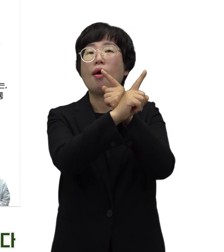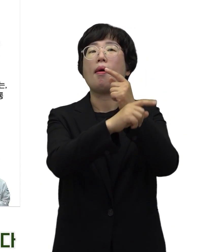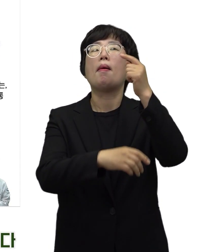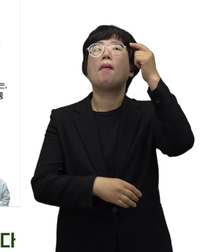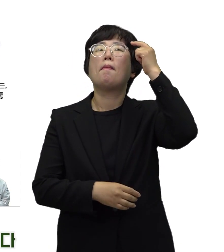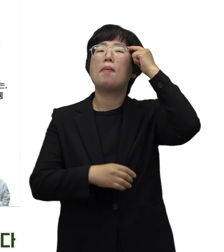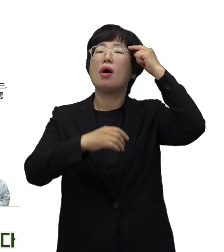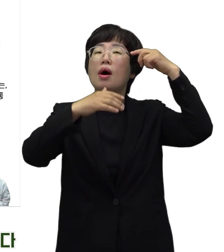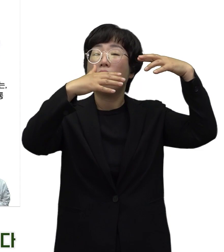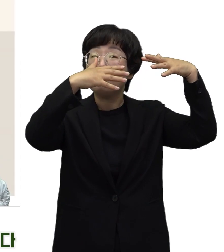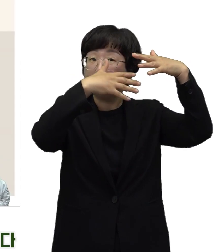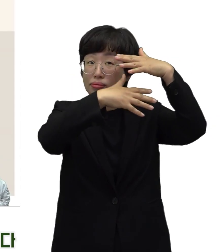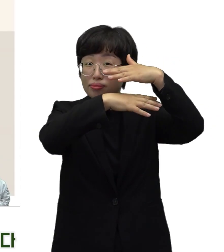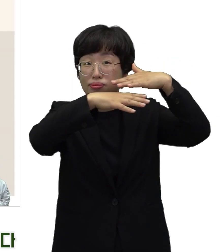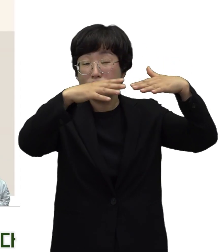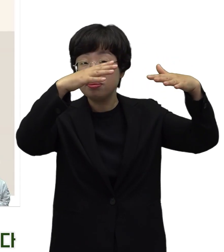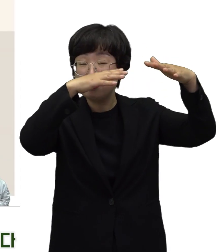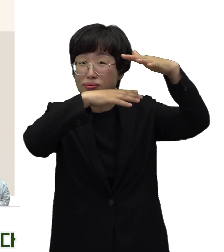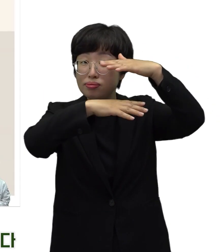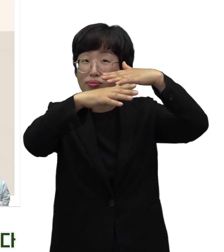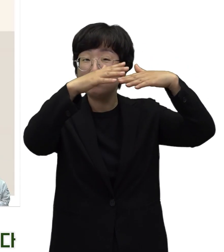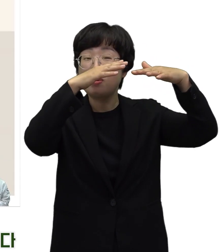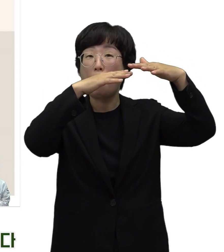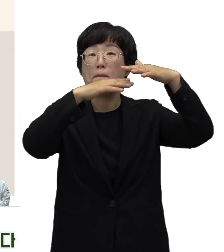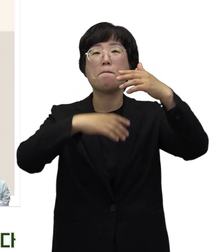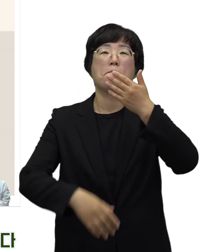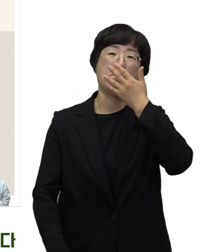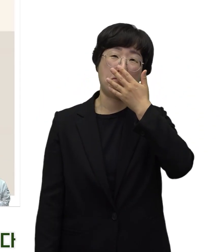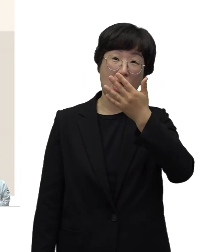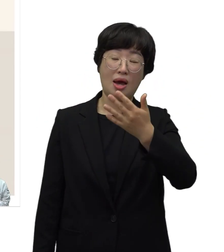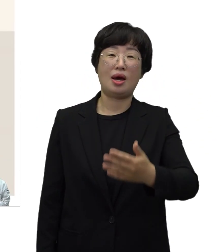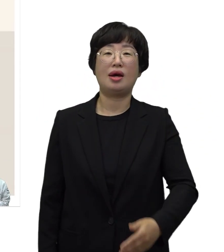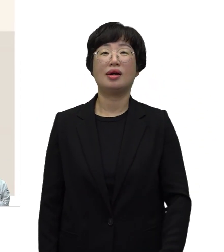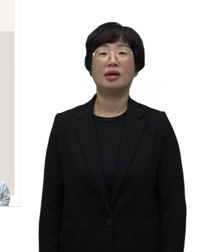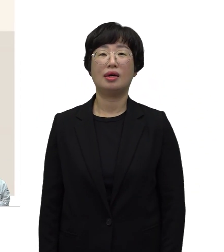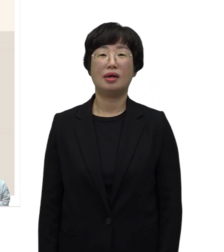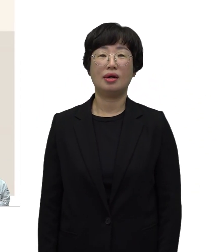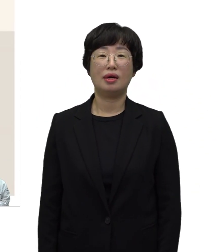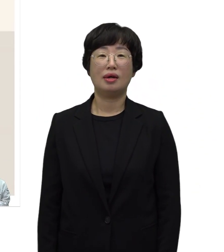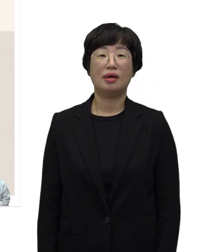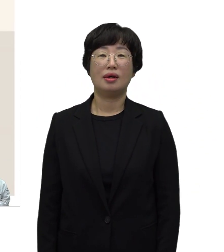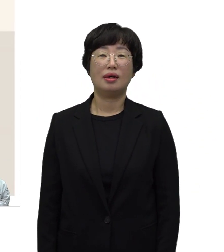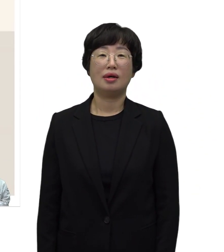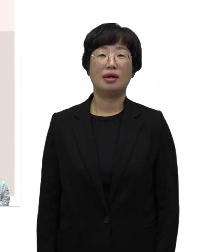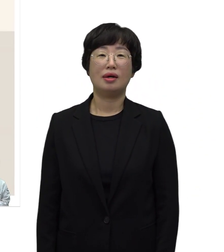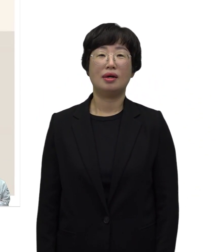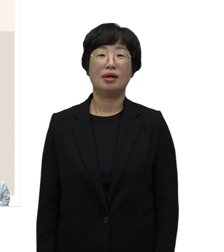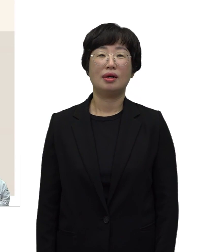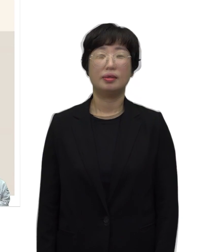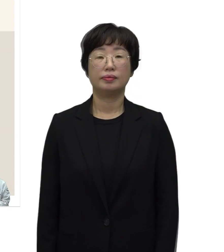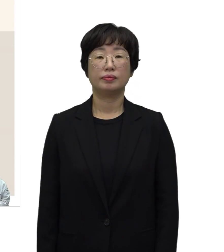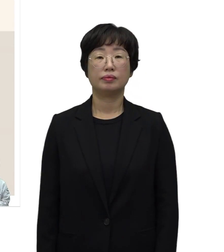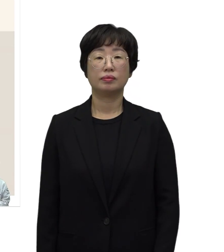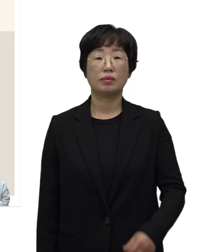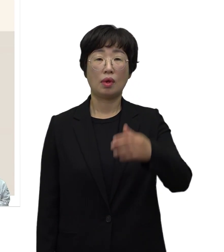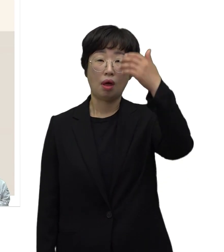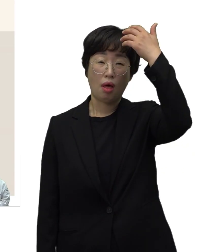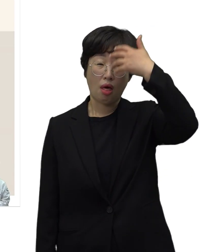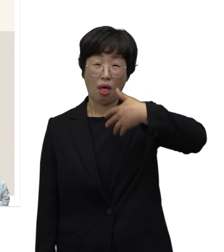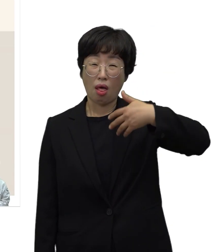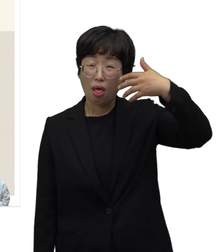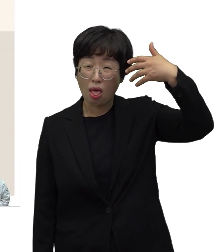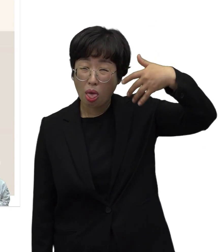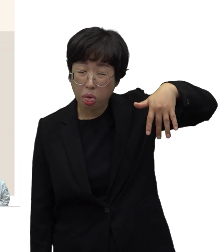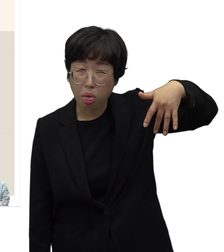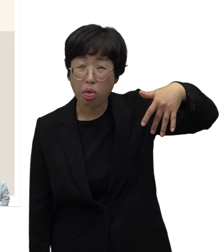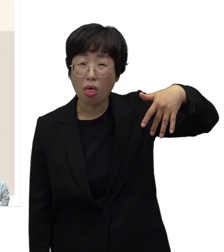혈관을 다시 열어줄 수 있습니다. 뇌졸중이 생겼을 때는 이제 응급실로, 큰 병원